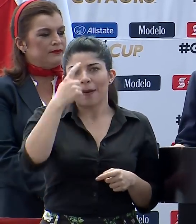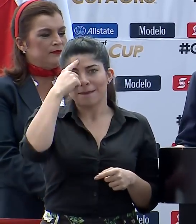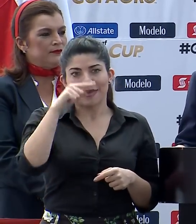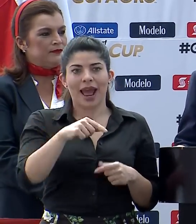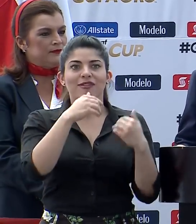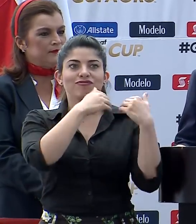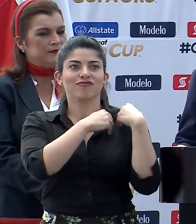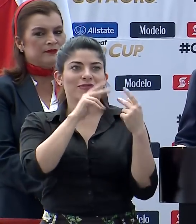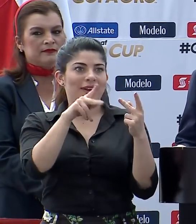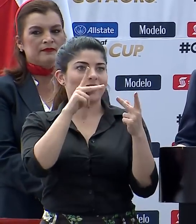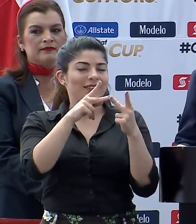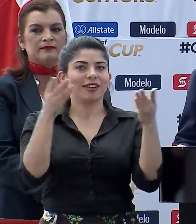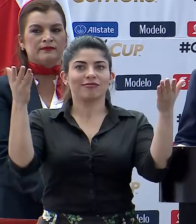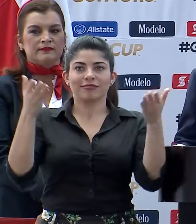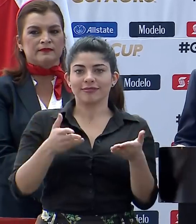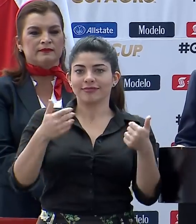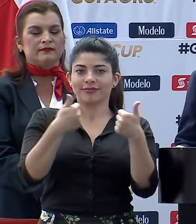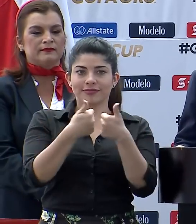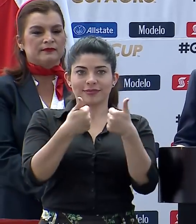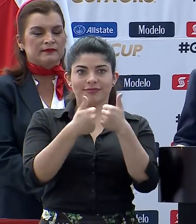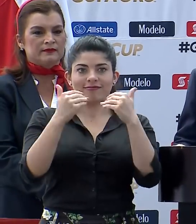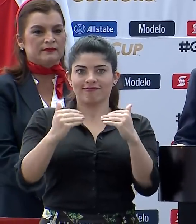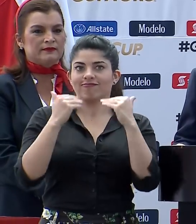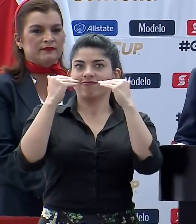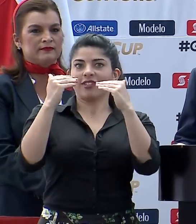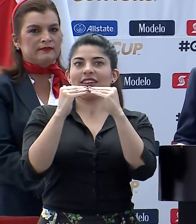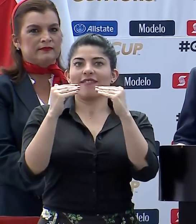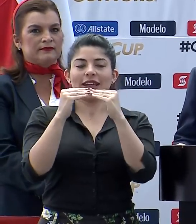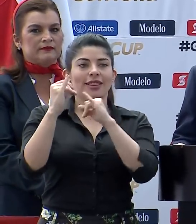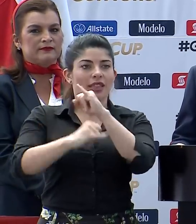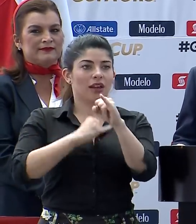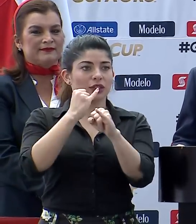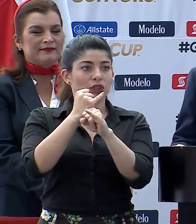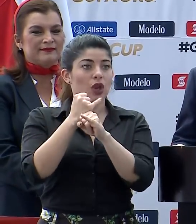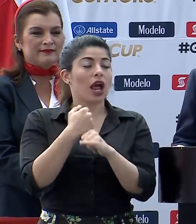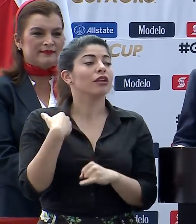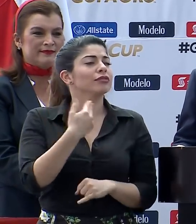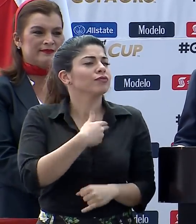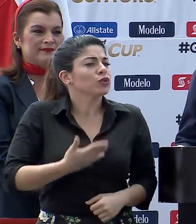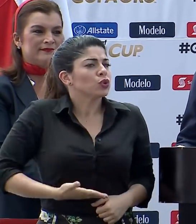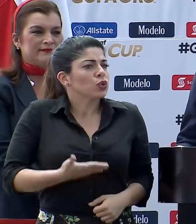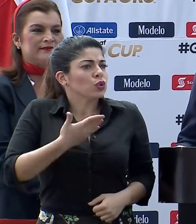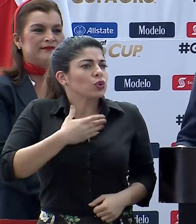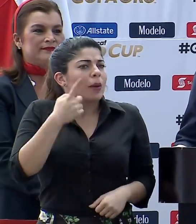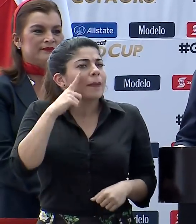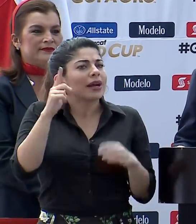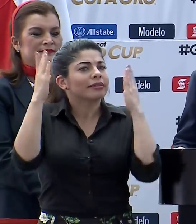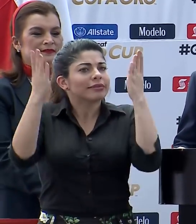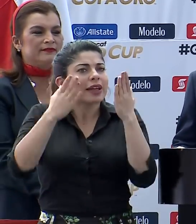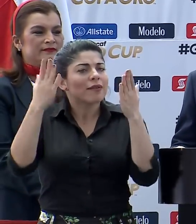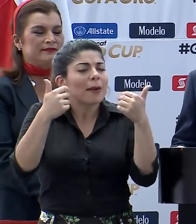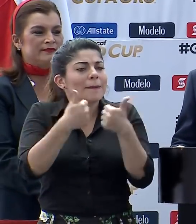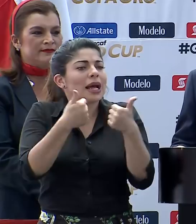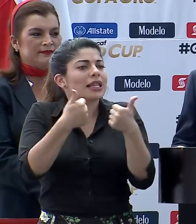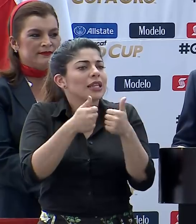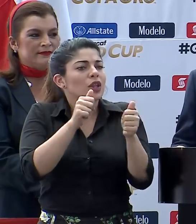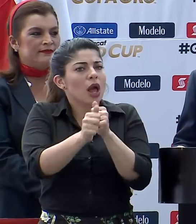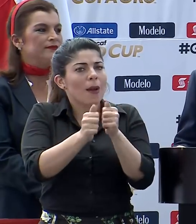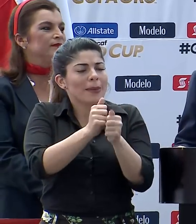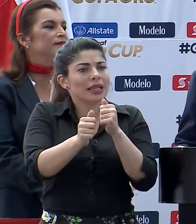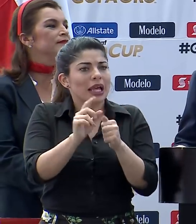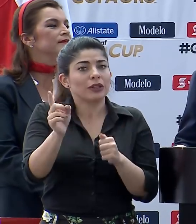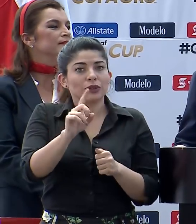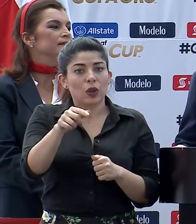anfitrión perfecto de un torneo de talla internacional. Estamos orgullosos de celebrar partidos de nuestra competencia